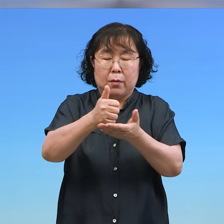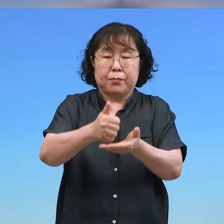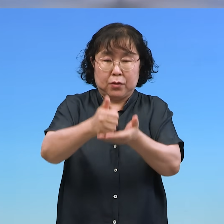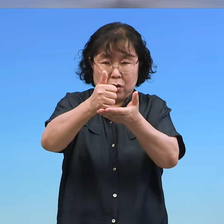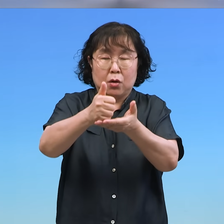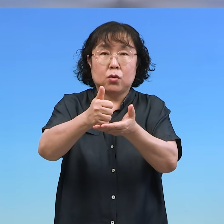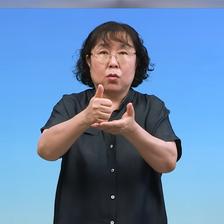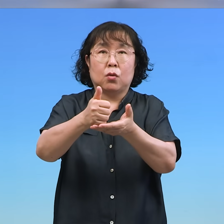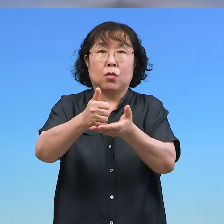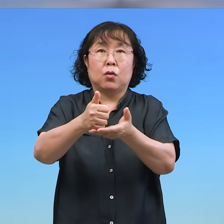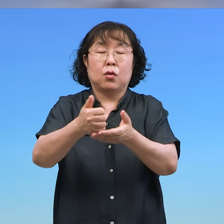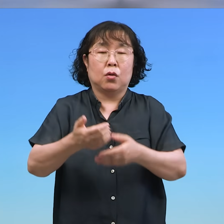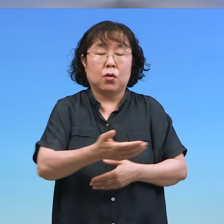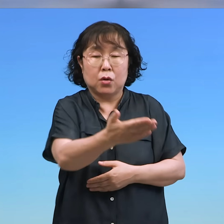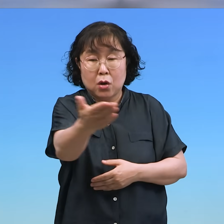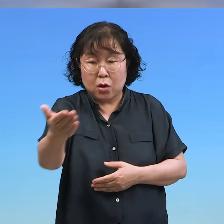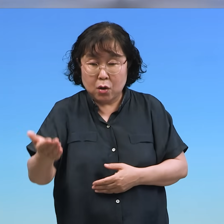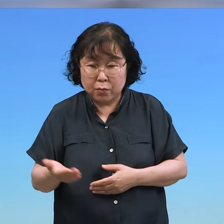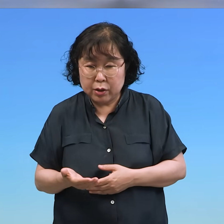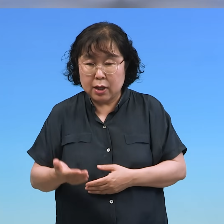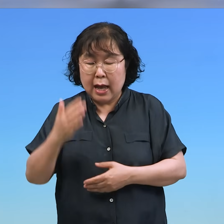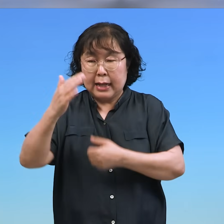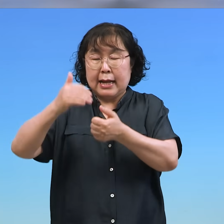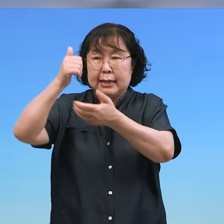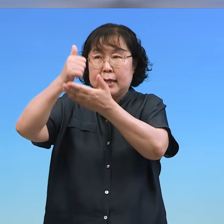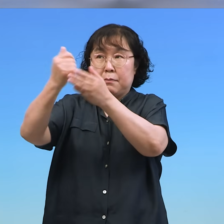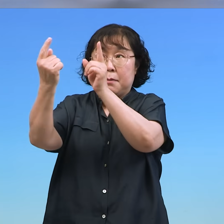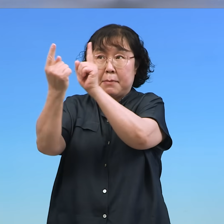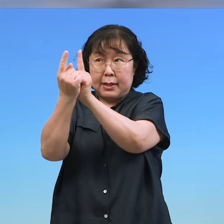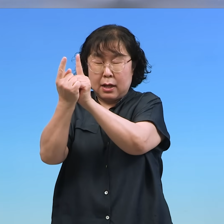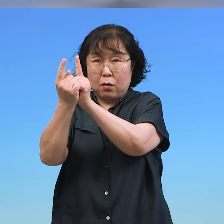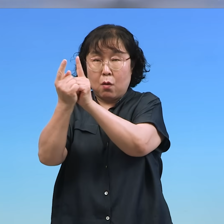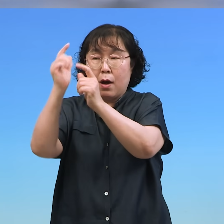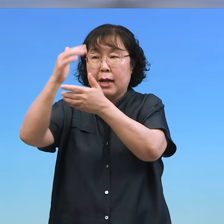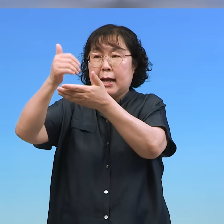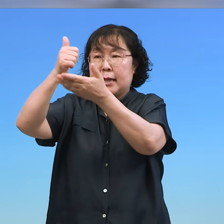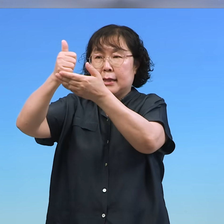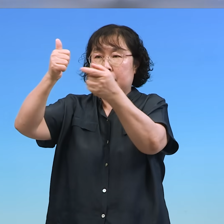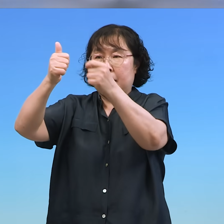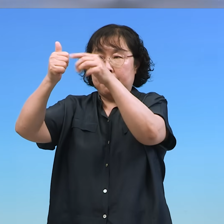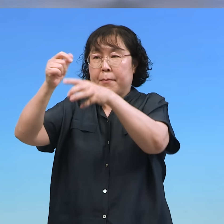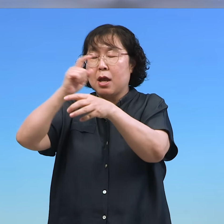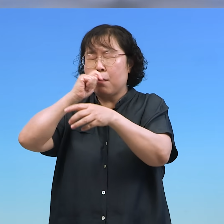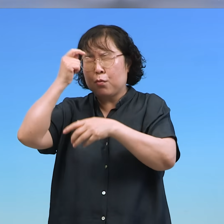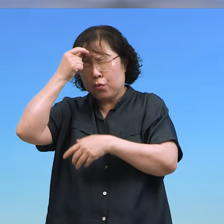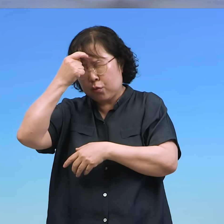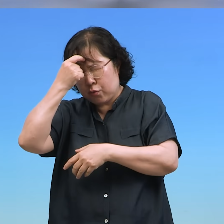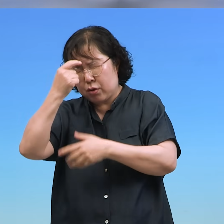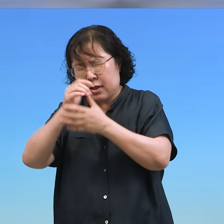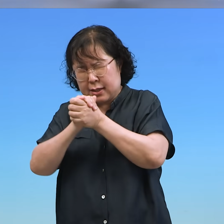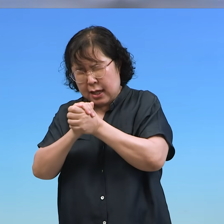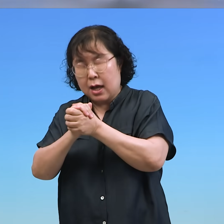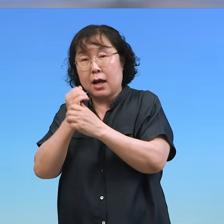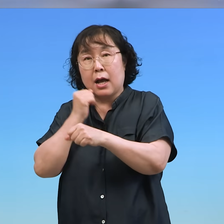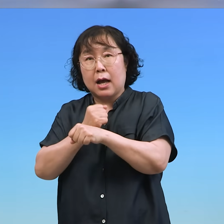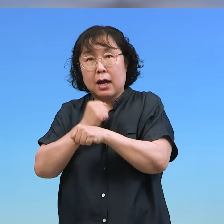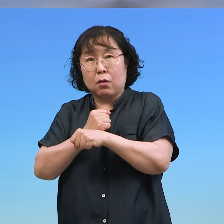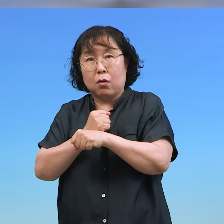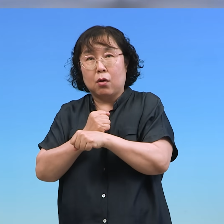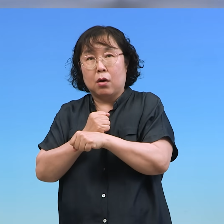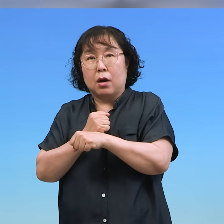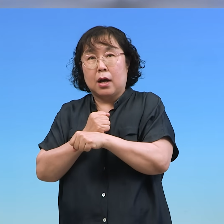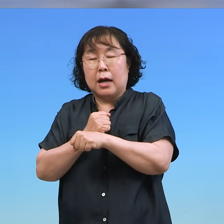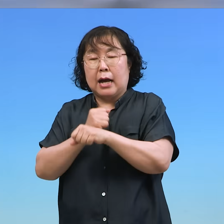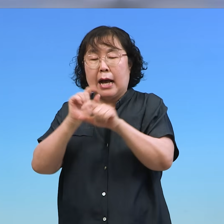그렇게 섬겨봐도요, 여러분이 하나님을 대면하고 하나님 앞에 말씀 묵상하고 여러분이 기도 안 하면